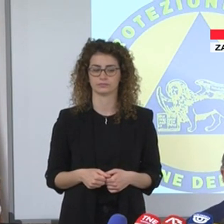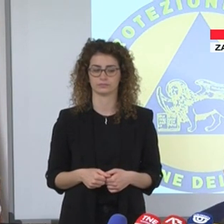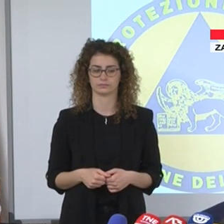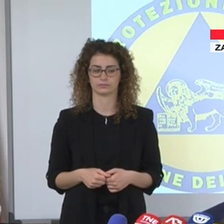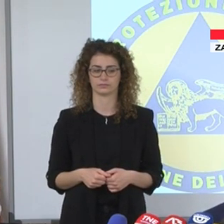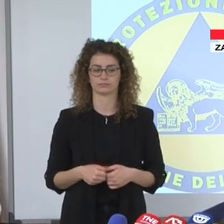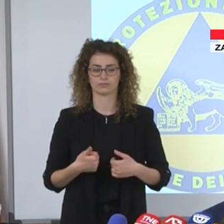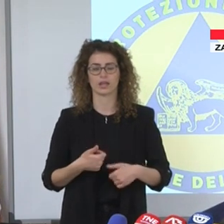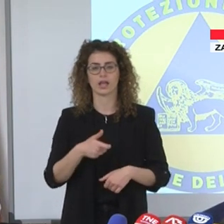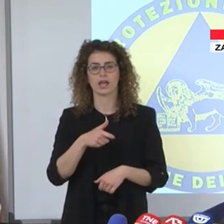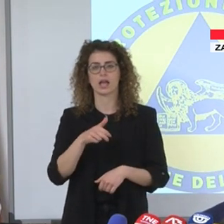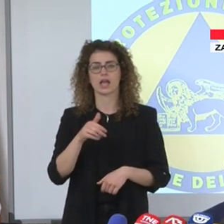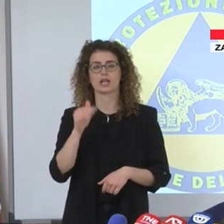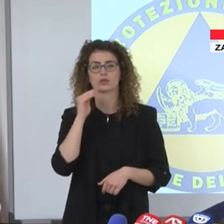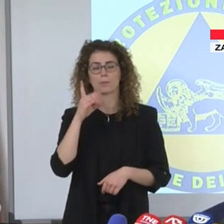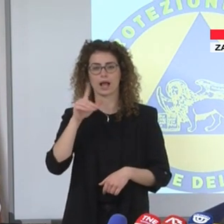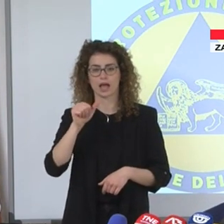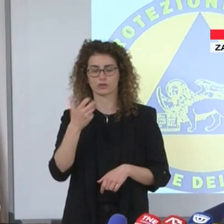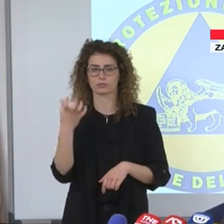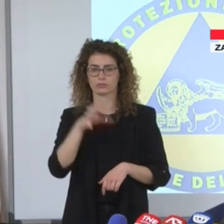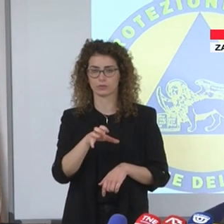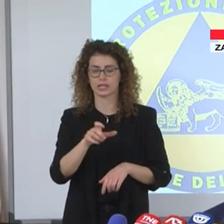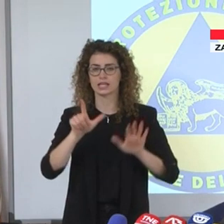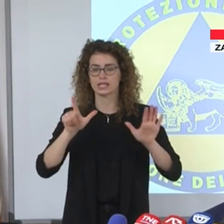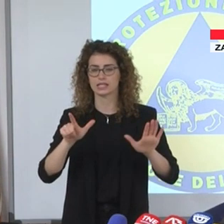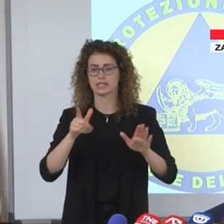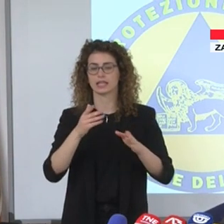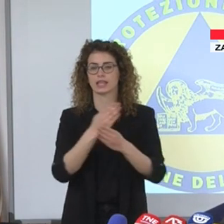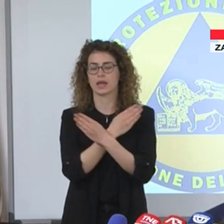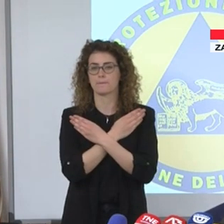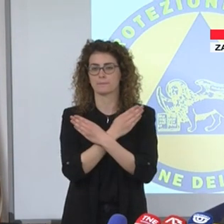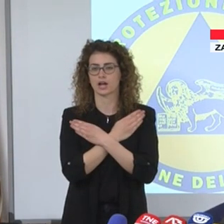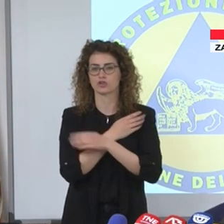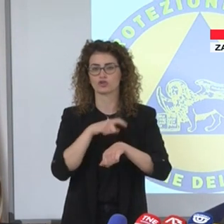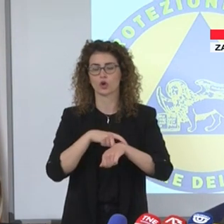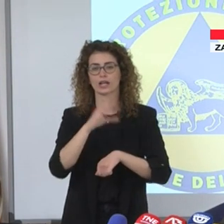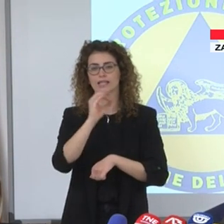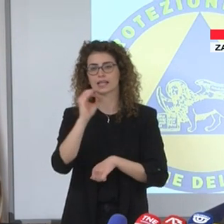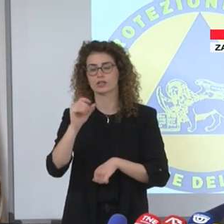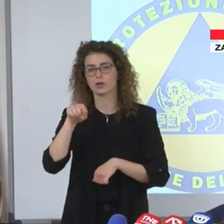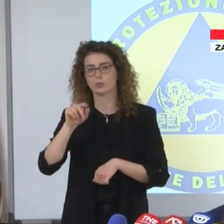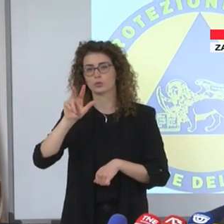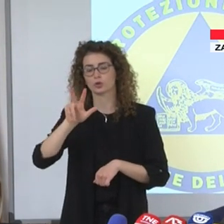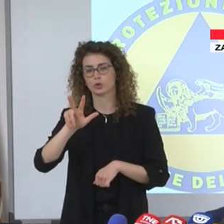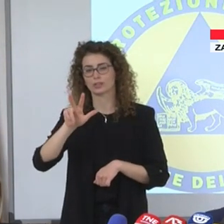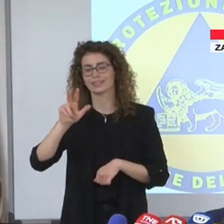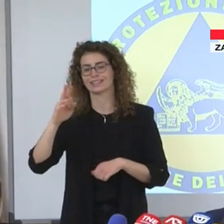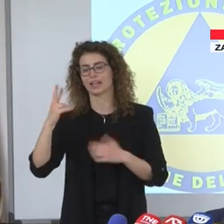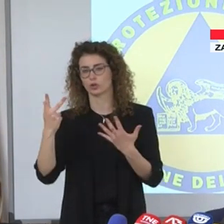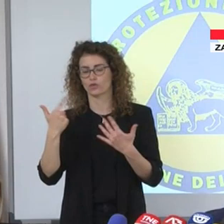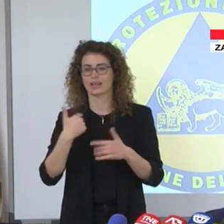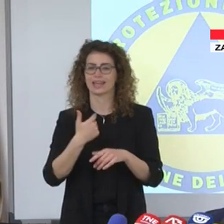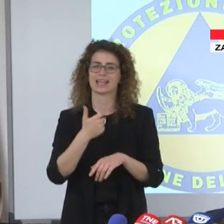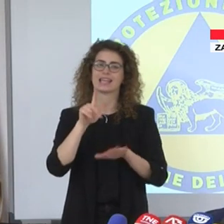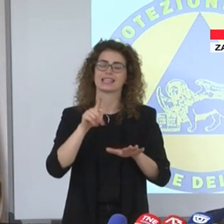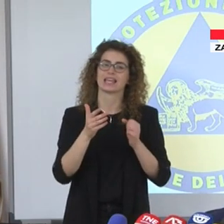e il signor Balasso lo posta il 7 maggio alle 00:39. 7 maggio